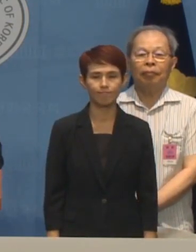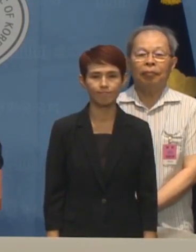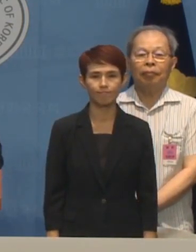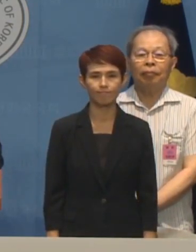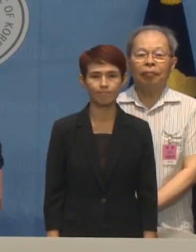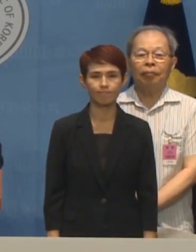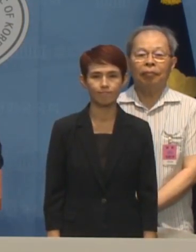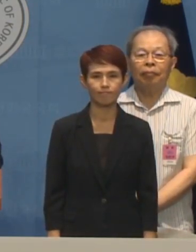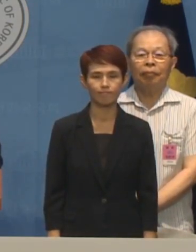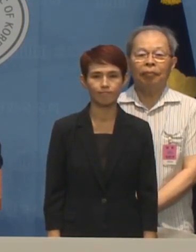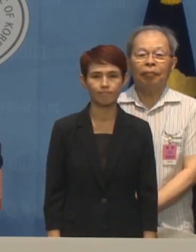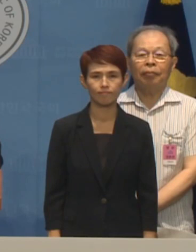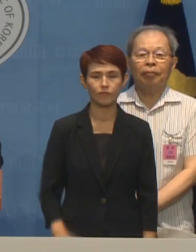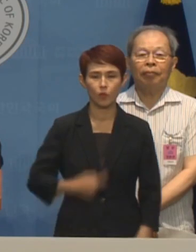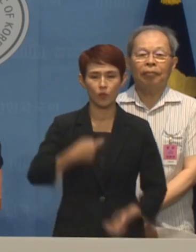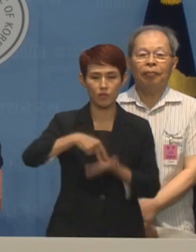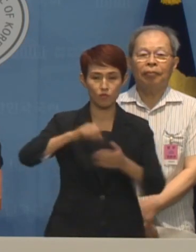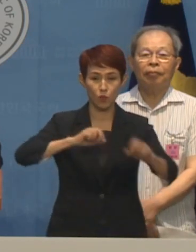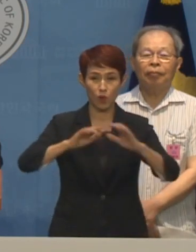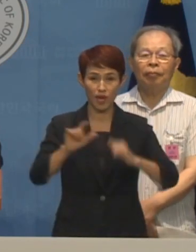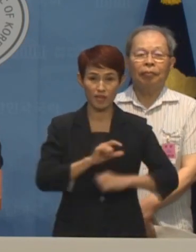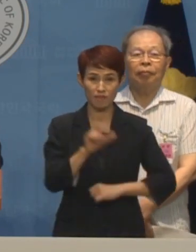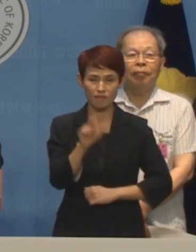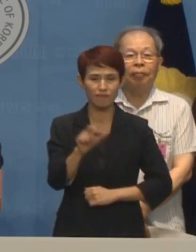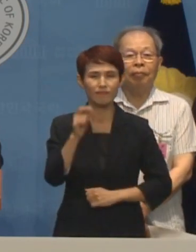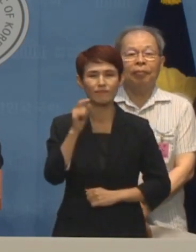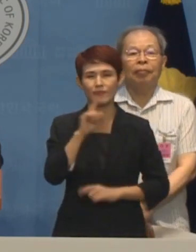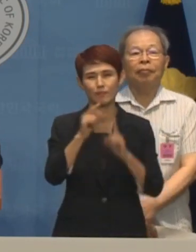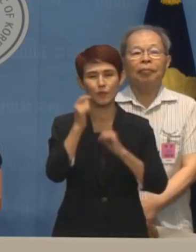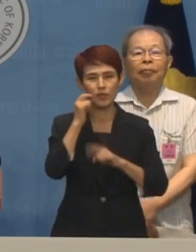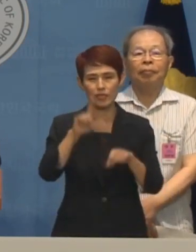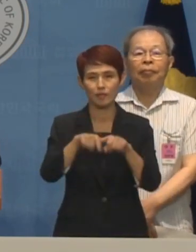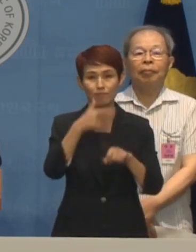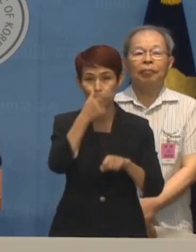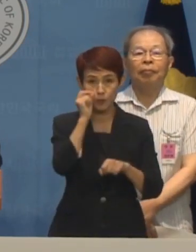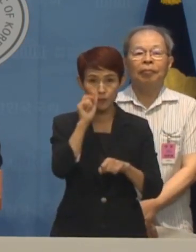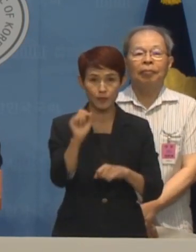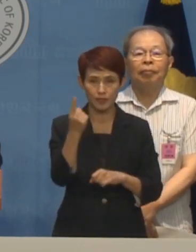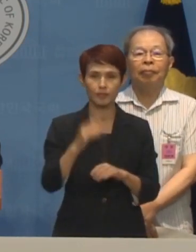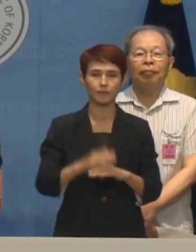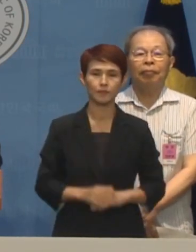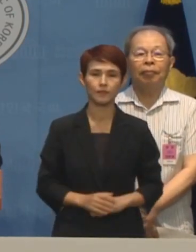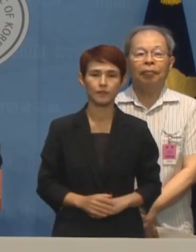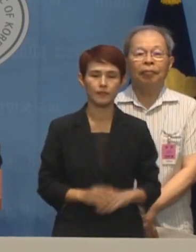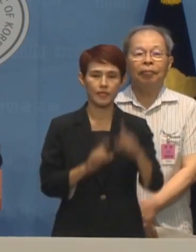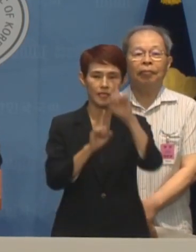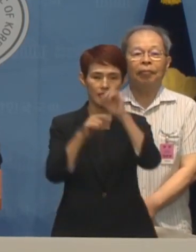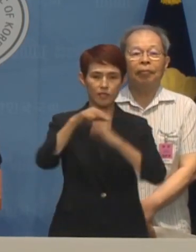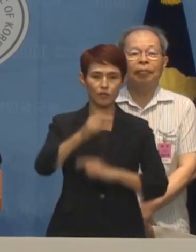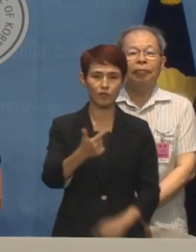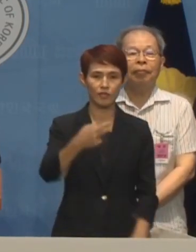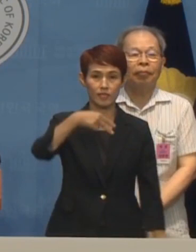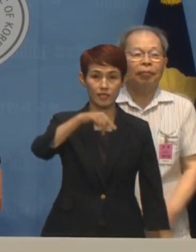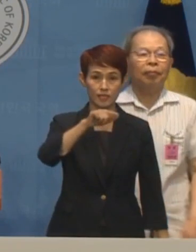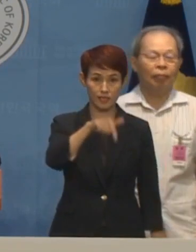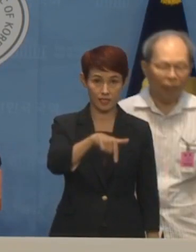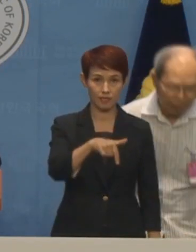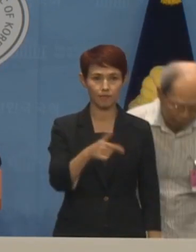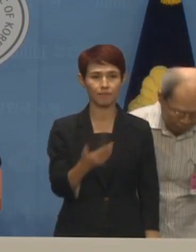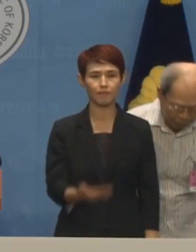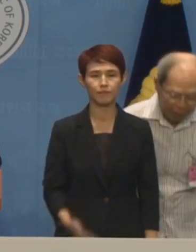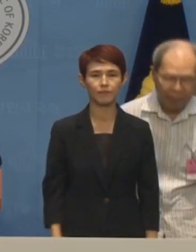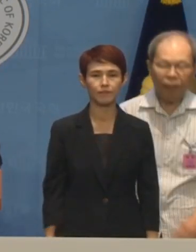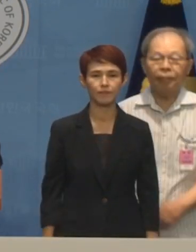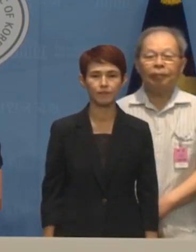일일이 호명하지 못하고 소개를 드리는 점 양해 부탁드립니다. 먼저 이준식 선생님 오셨습니다.